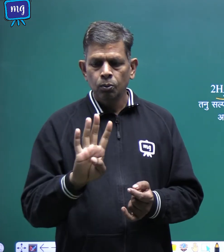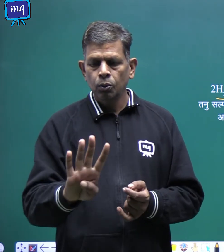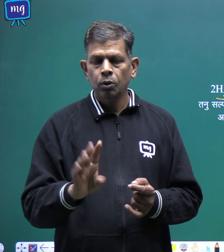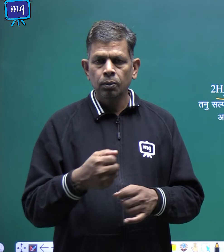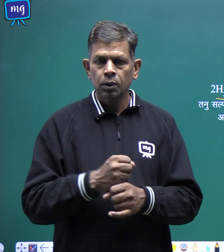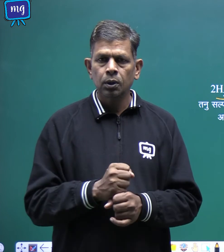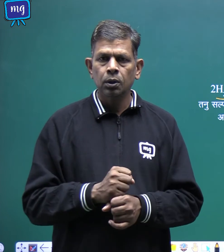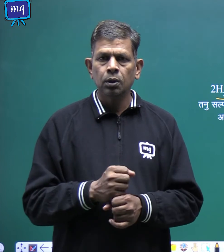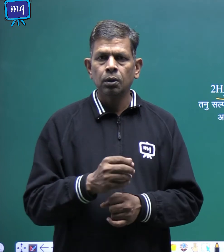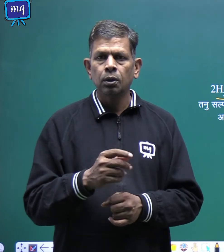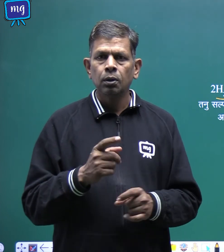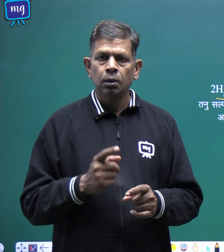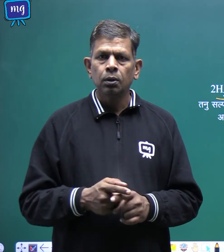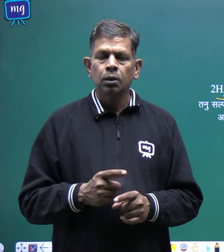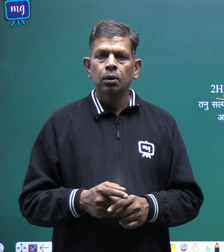जल